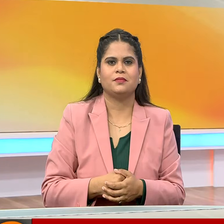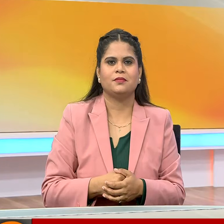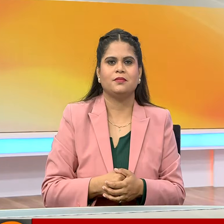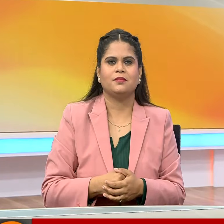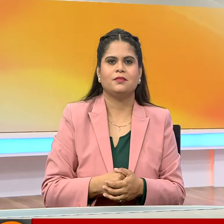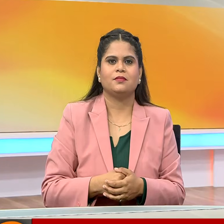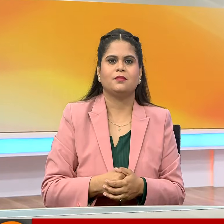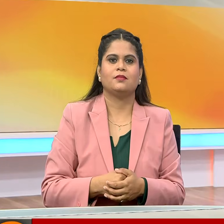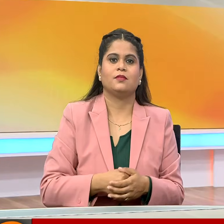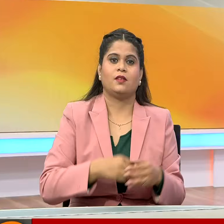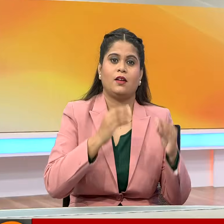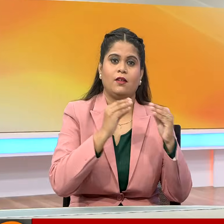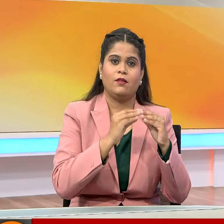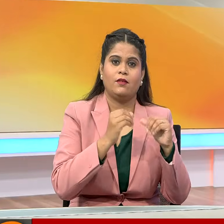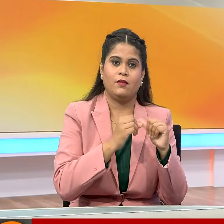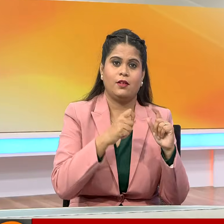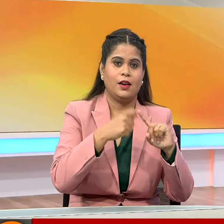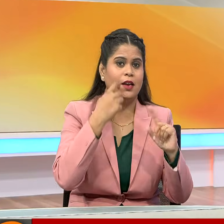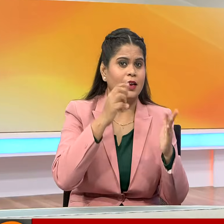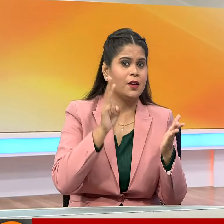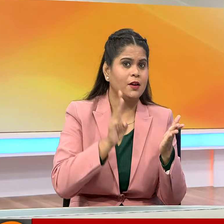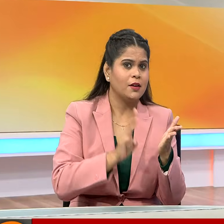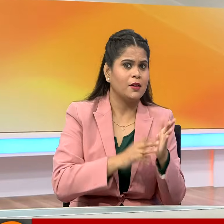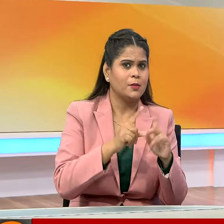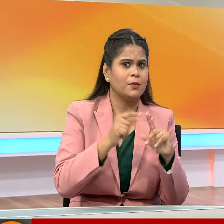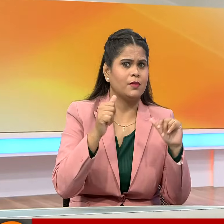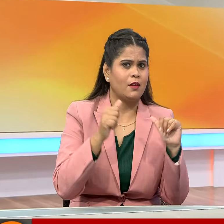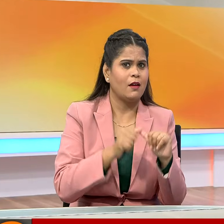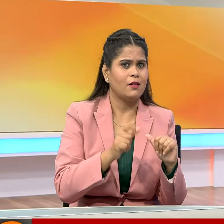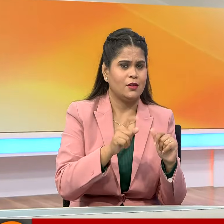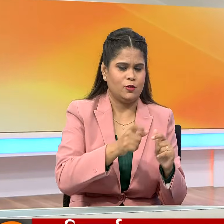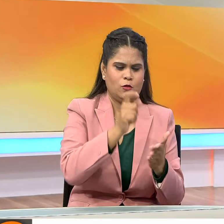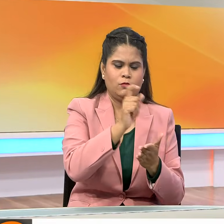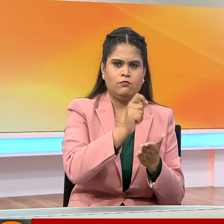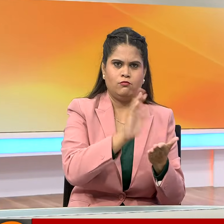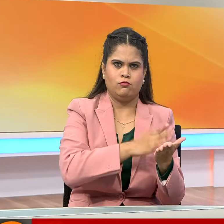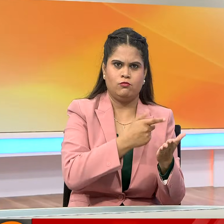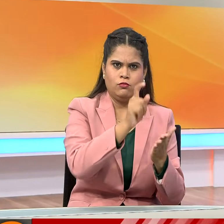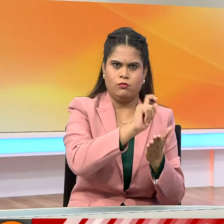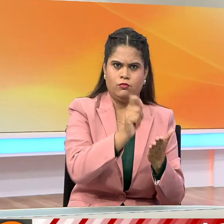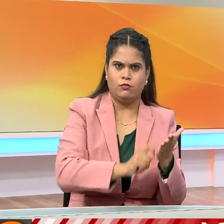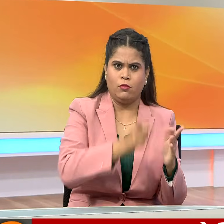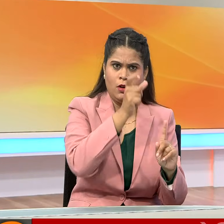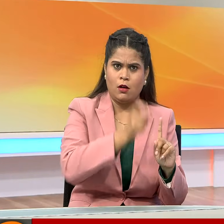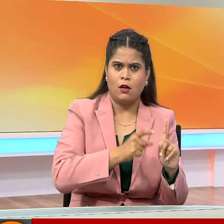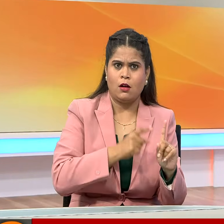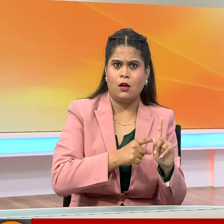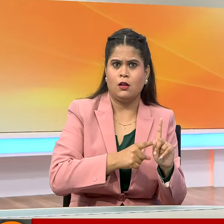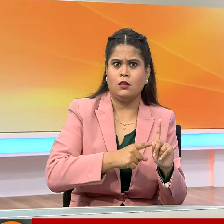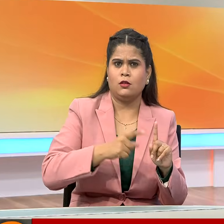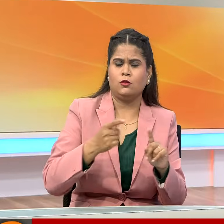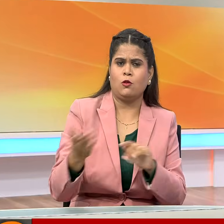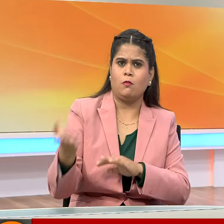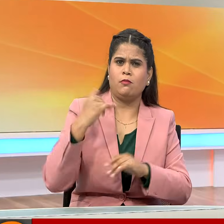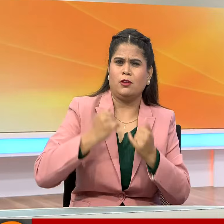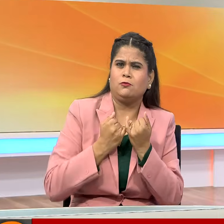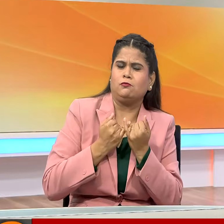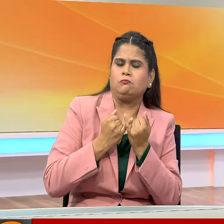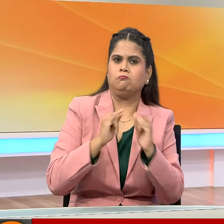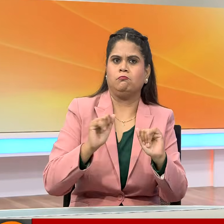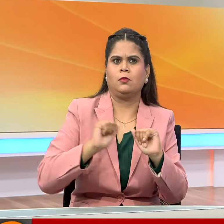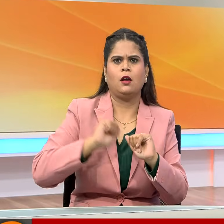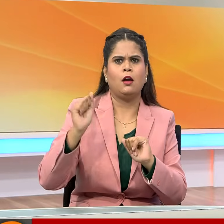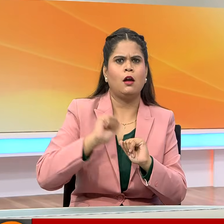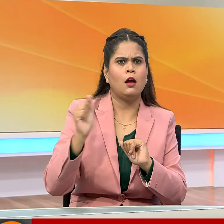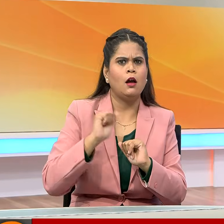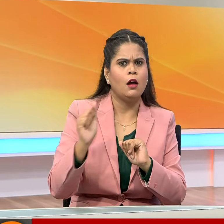बंकिम दा का जो वंदे मातरम है वो पूरे स्वतंत्रता आंदोलन में सबसे लोकप्रिय